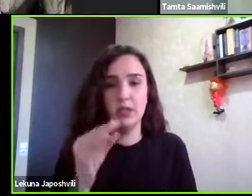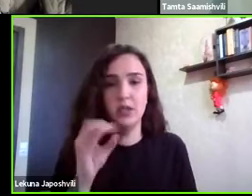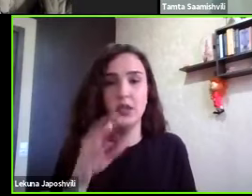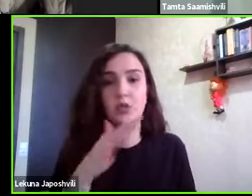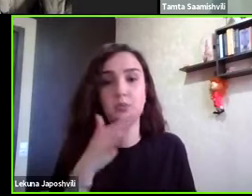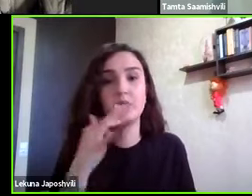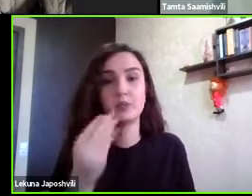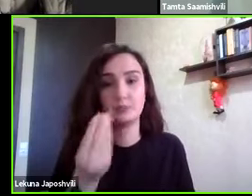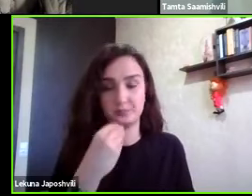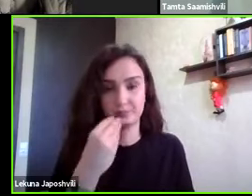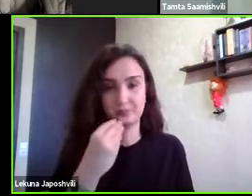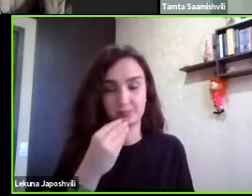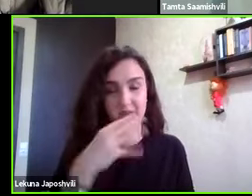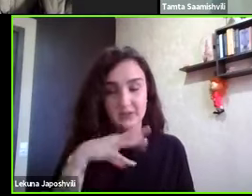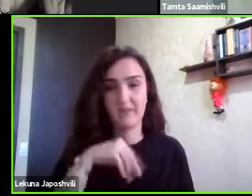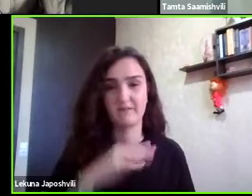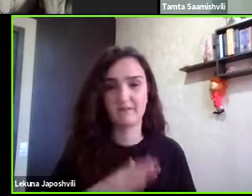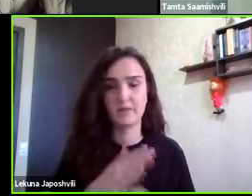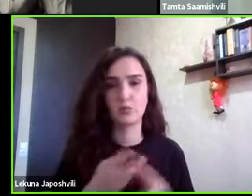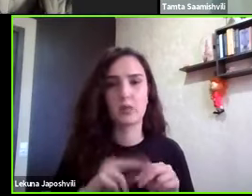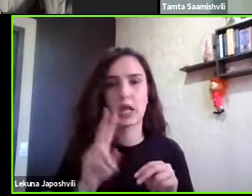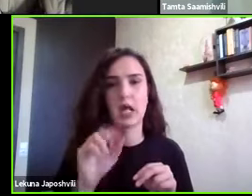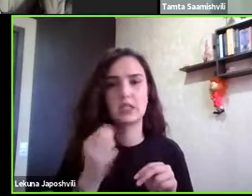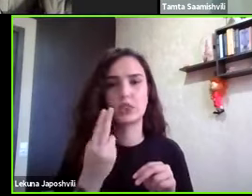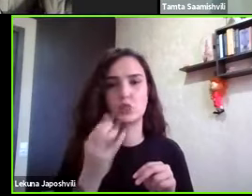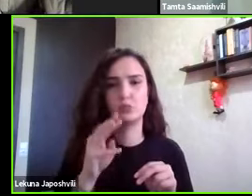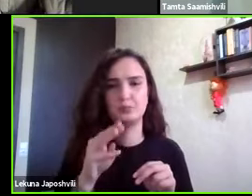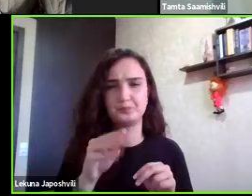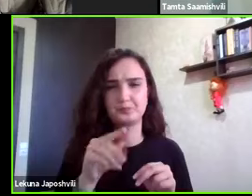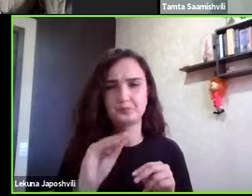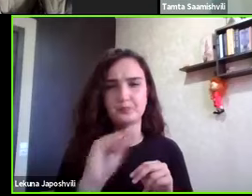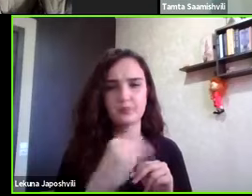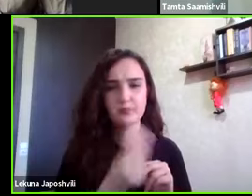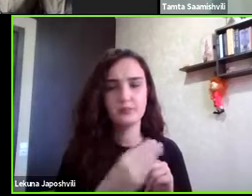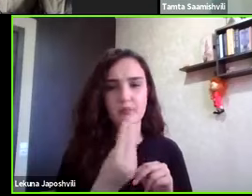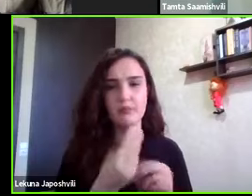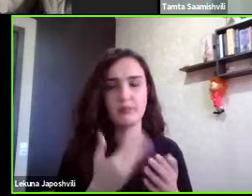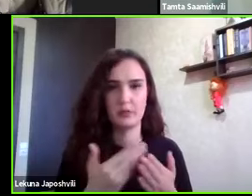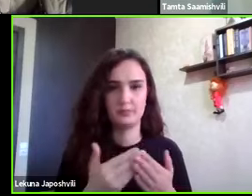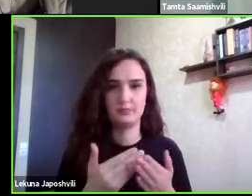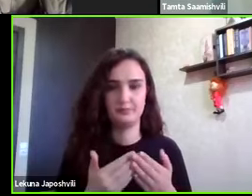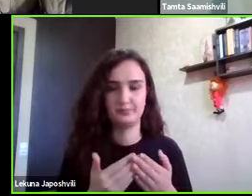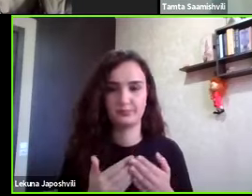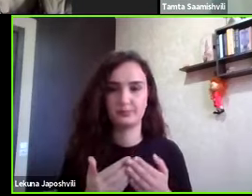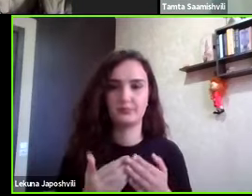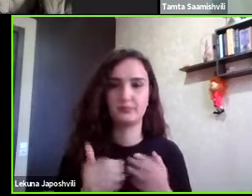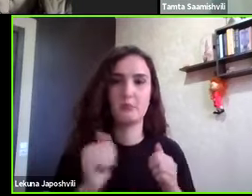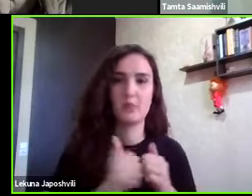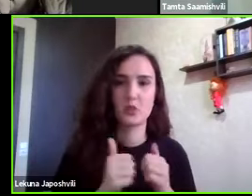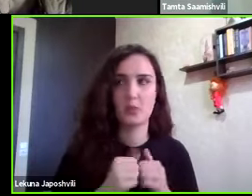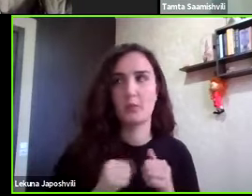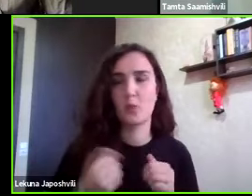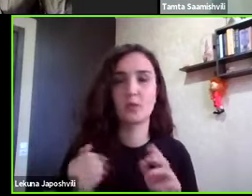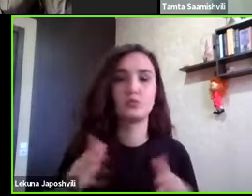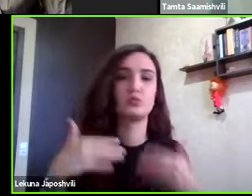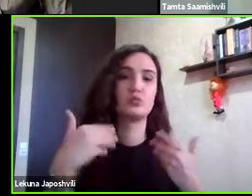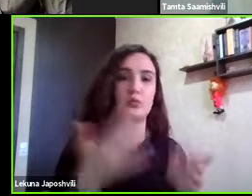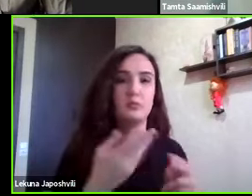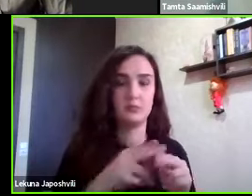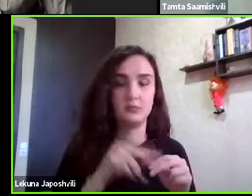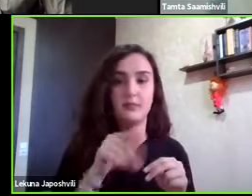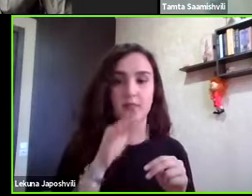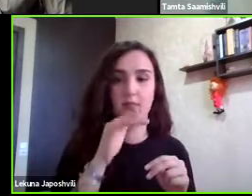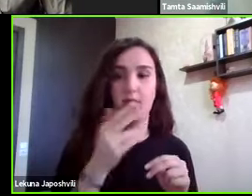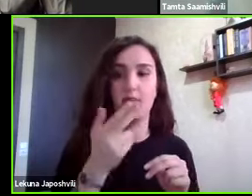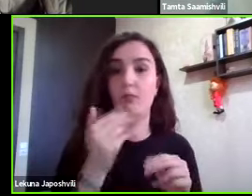შემცველობა, ხანდახან აი მშობლებს უყვართ ხოლმე, რომ კალციუმს ნიშნავენ აი ესე ვთქვათ მეზობლის და მეგობრის რჩევით, ხომ?